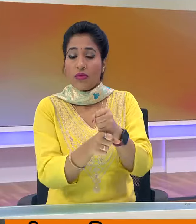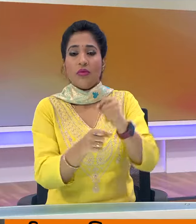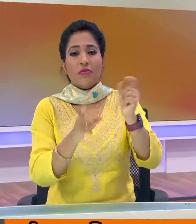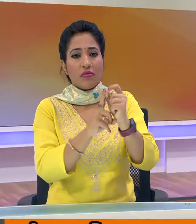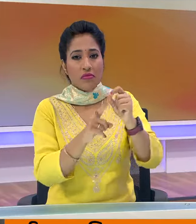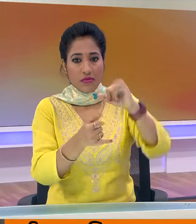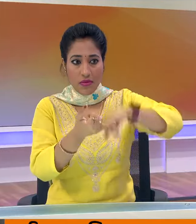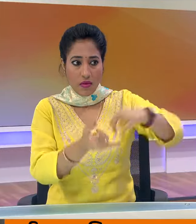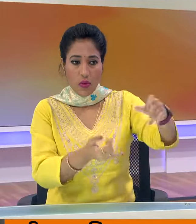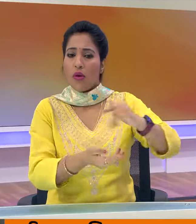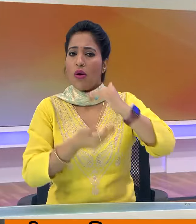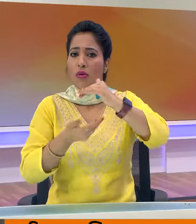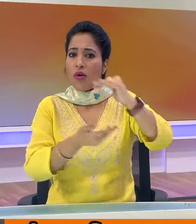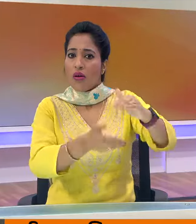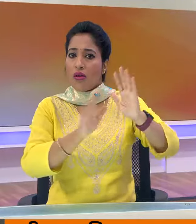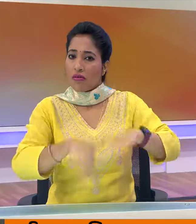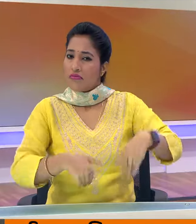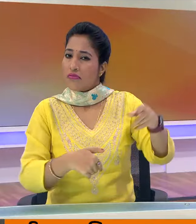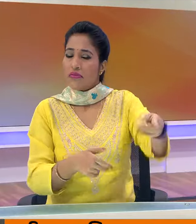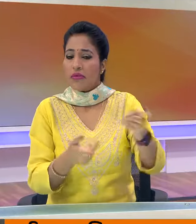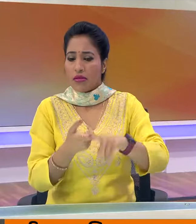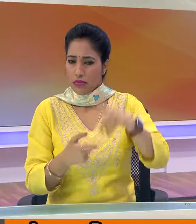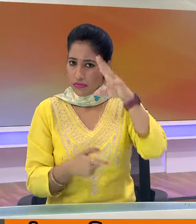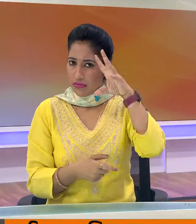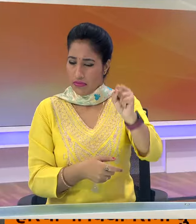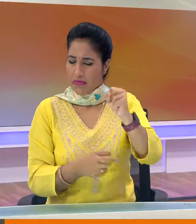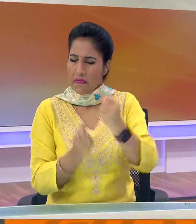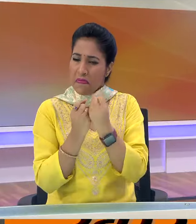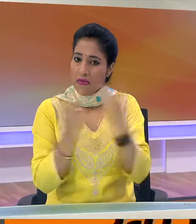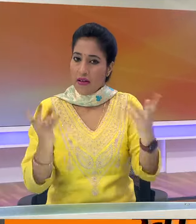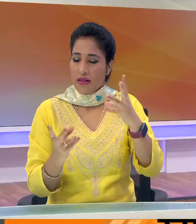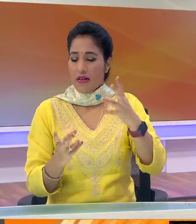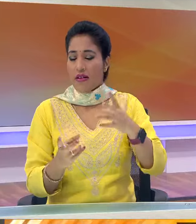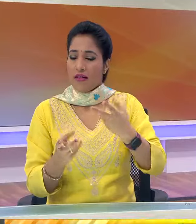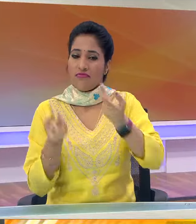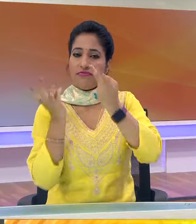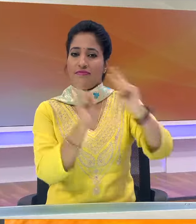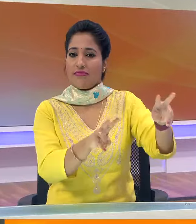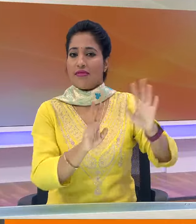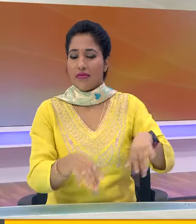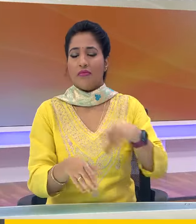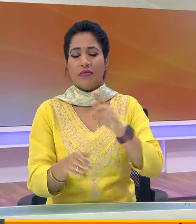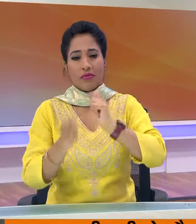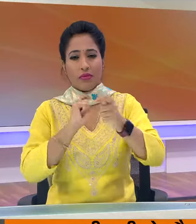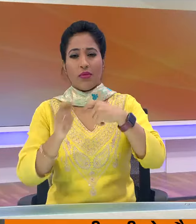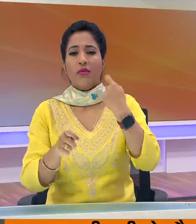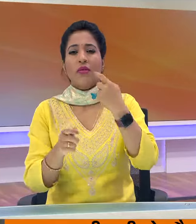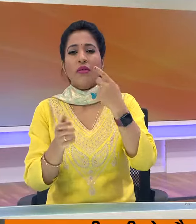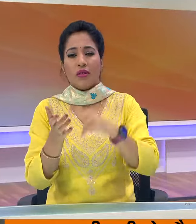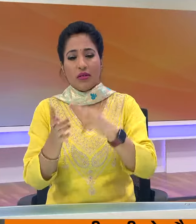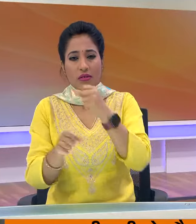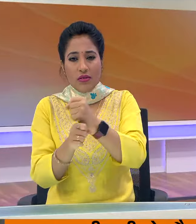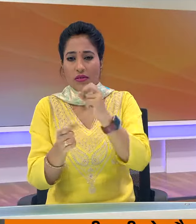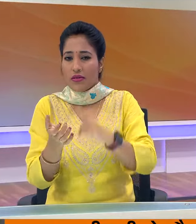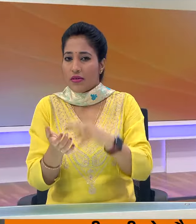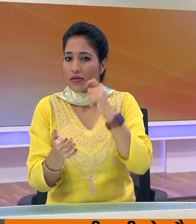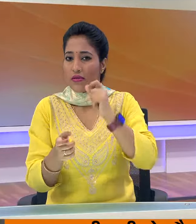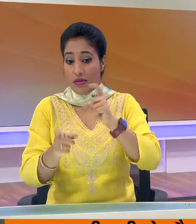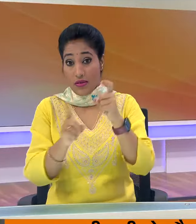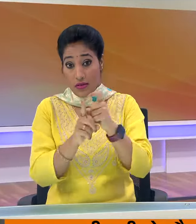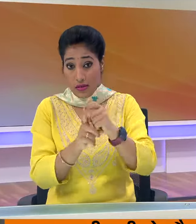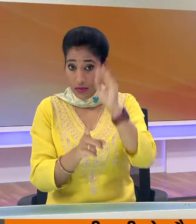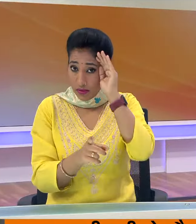इनको पुरस्कृत किया है और ये बहुत सारी यादें यहां से लेकर जा रहे हैं। कैमरामैन गौरव गिरी के साथ गिरीश निशाना, डीडी